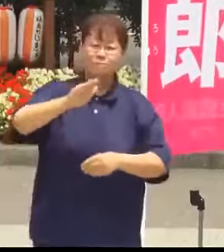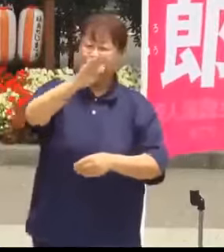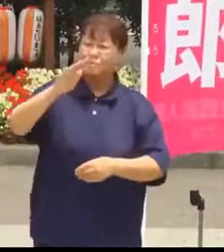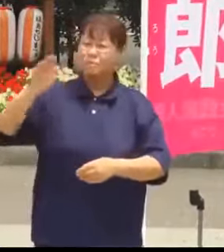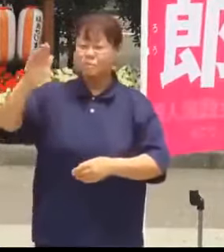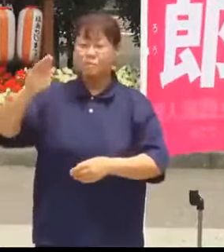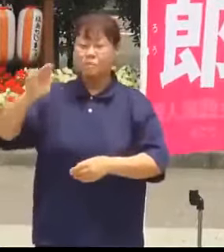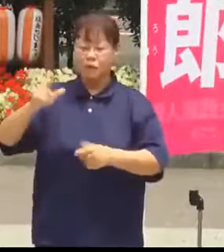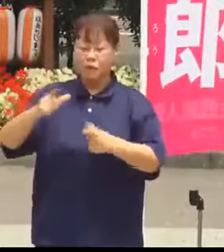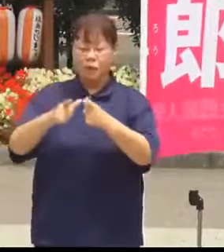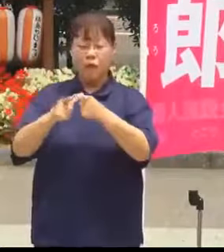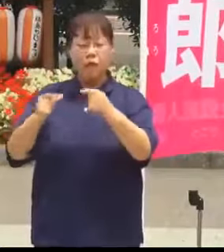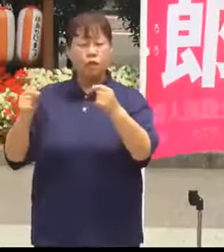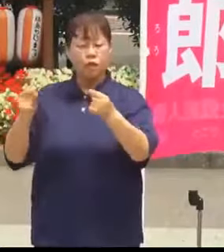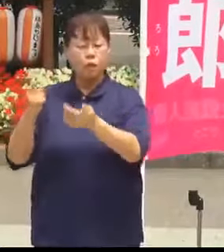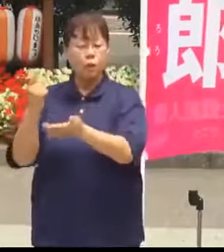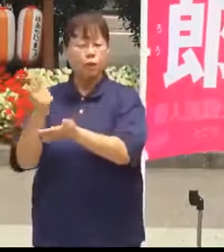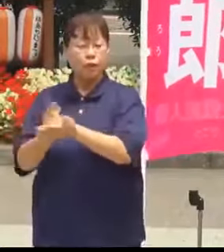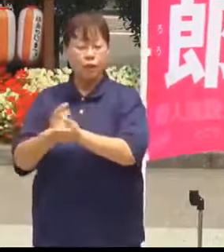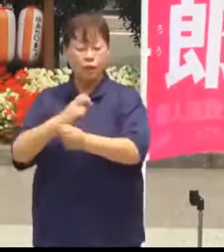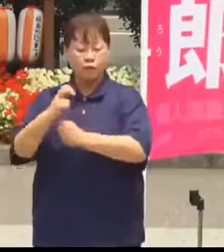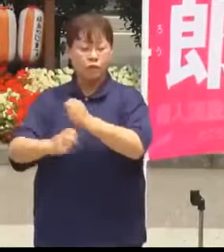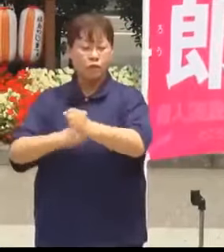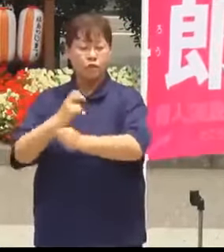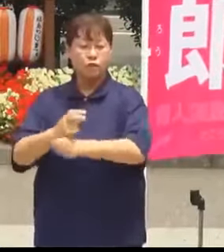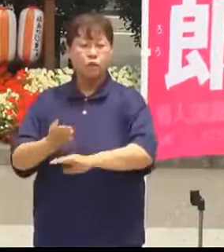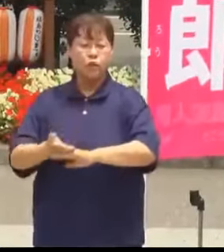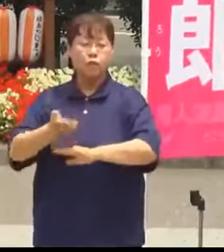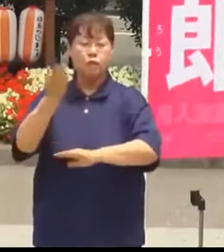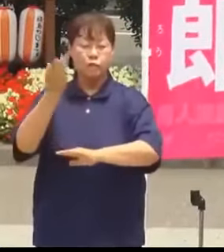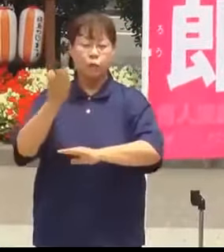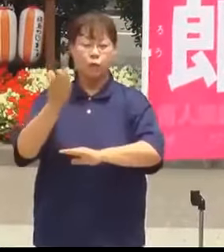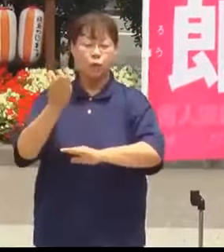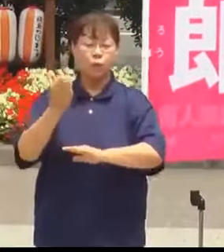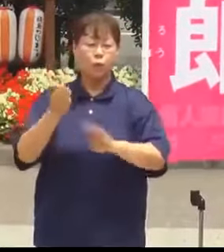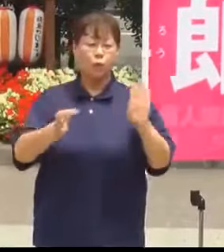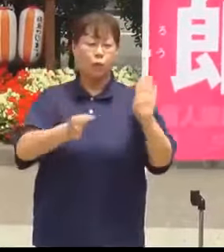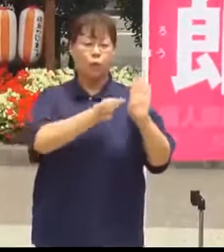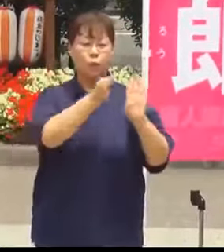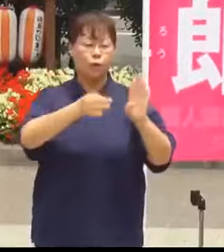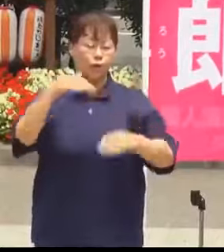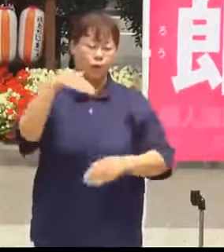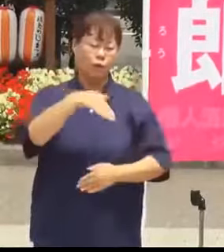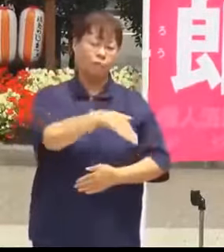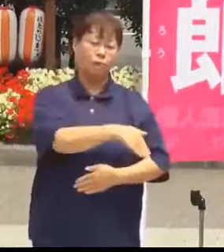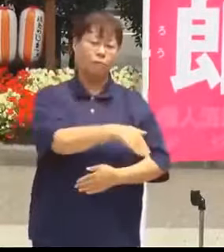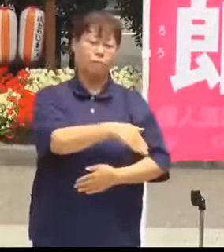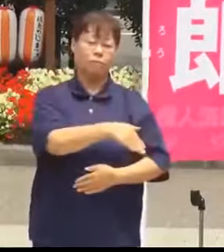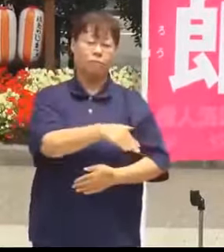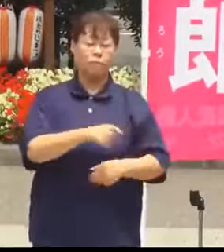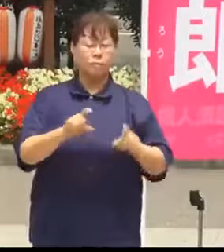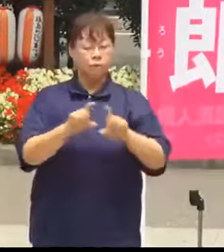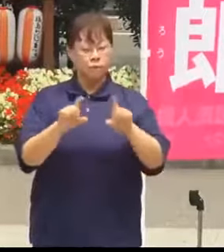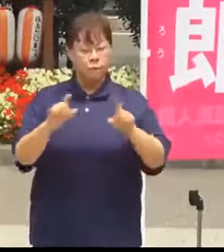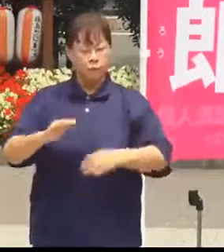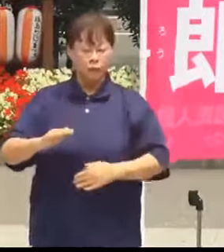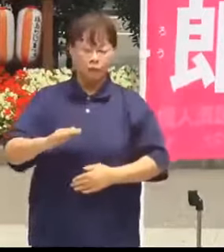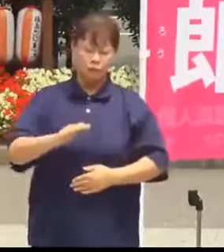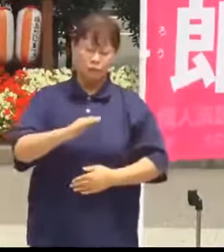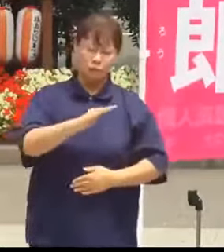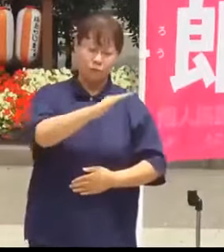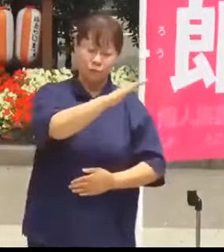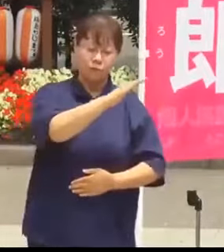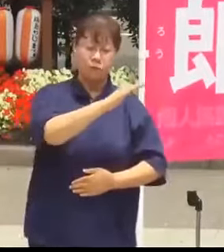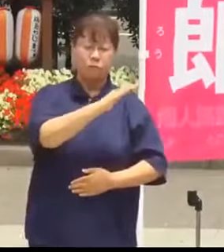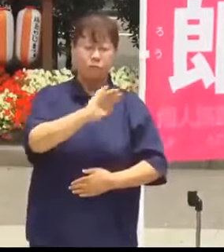日本だけ20年以上デフレ緩やかなインフレが当たり前なのに日本だけ20